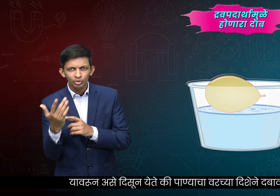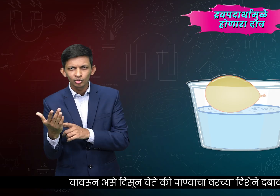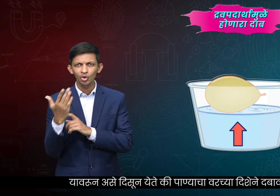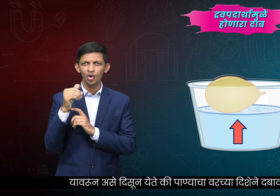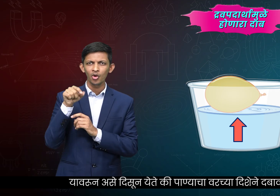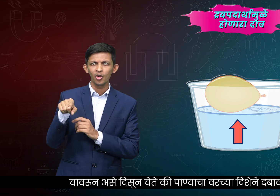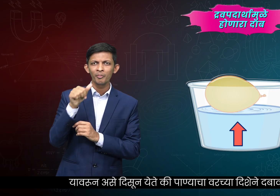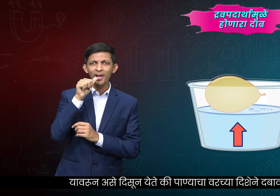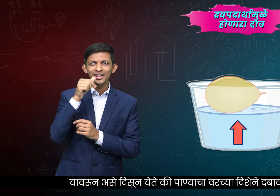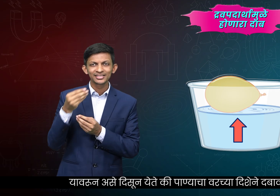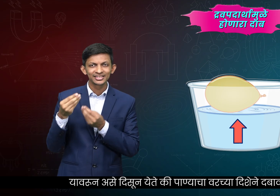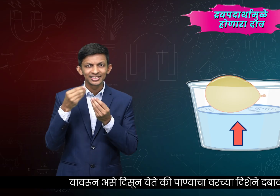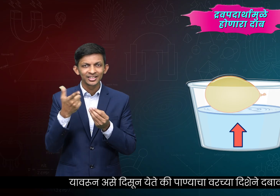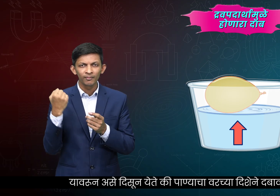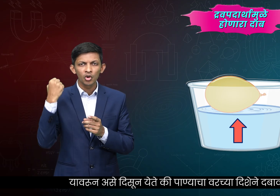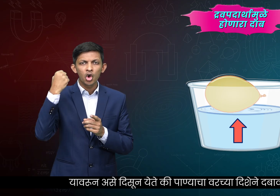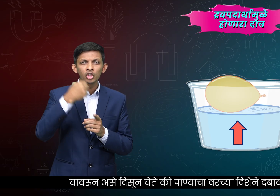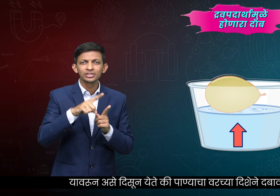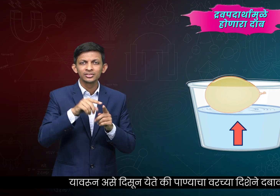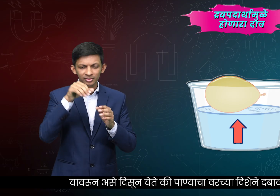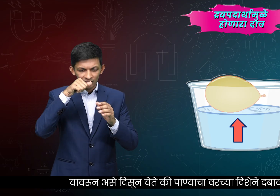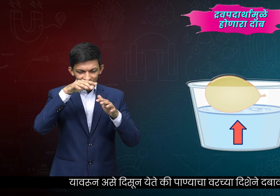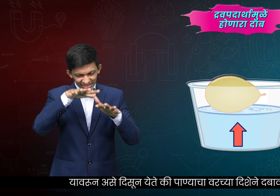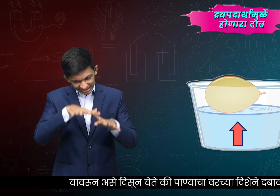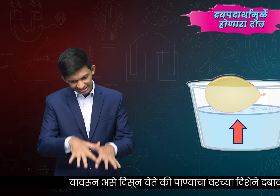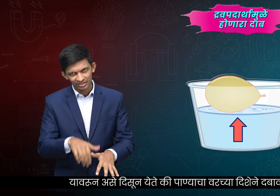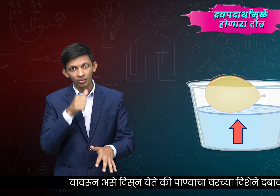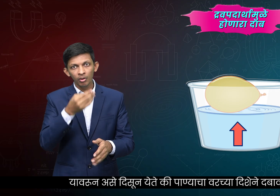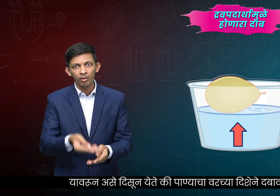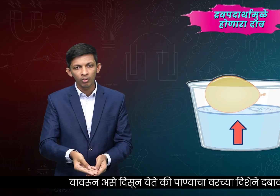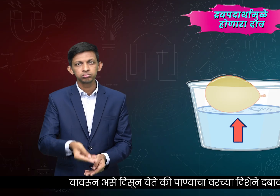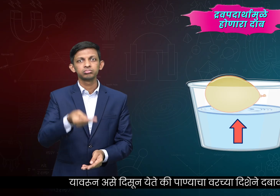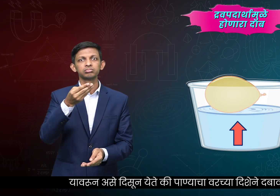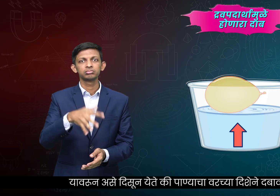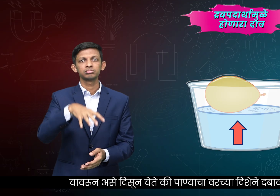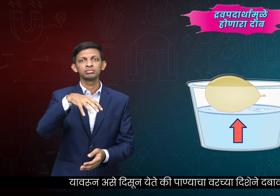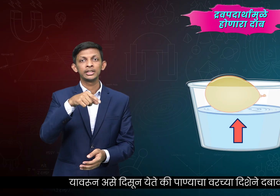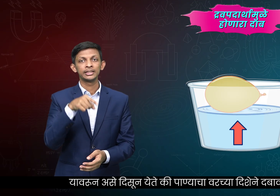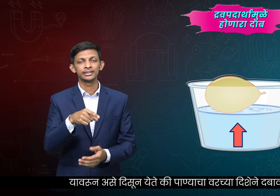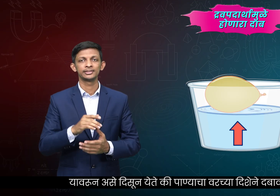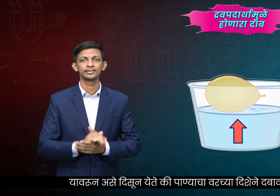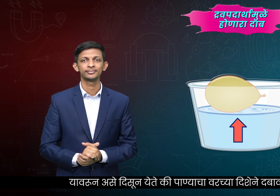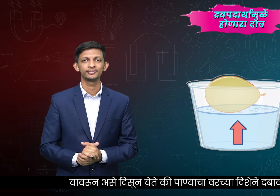यावरून असे दिसून येते की पाण्याच्या वरच्या दिशेने दबाव येतो.